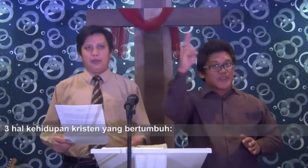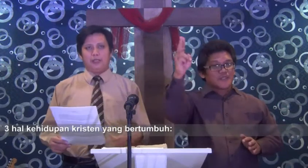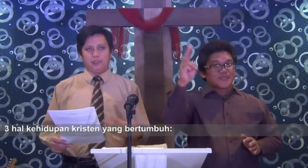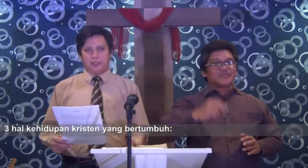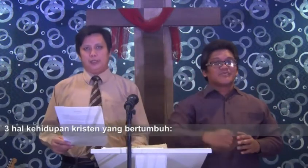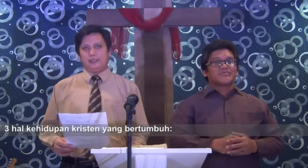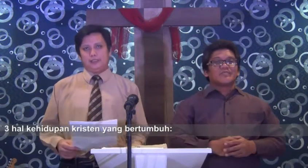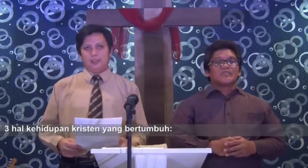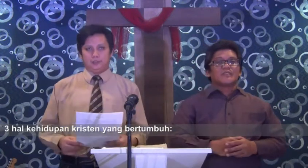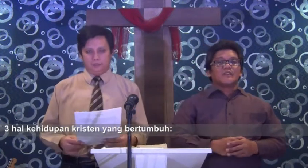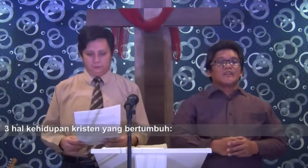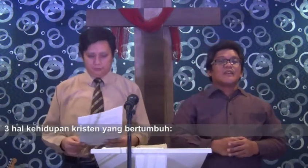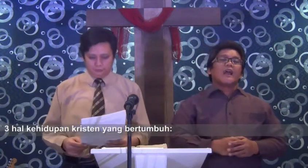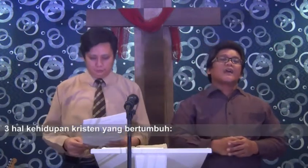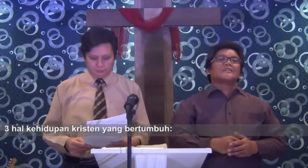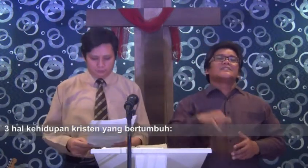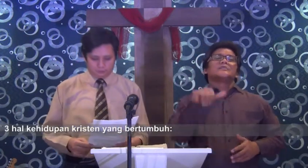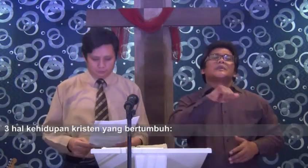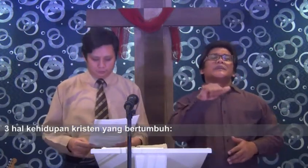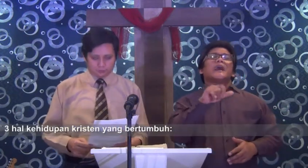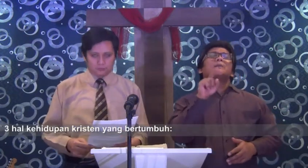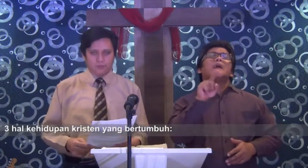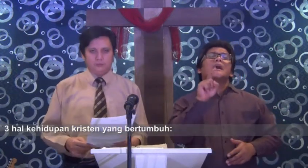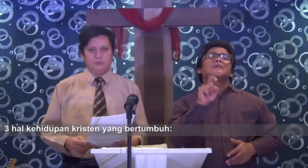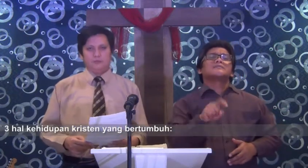Seperti apa kehidupan Kristen itu?